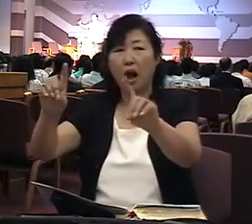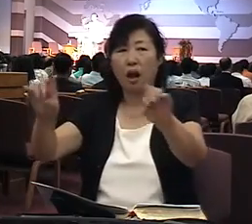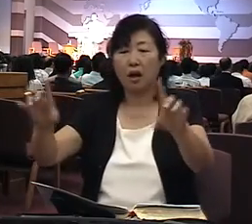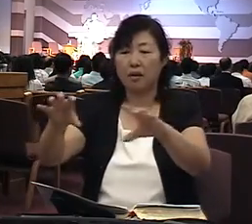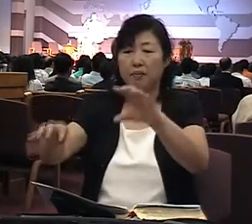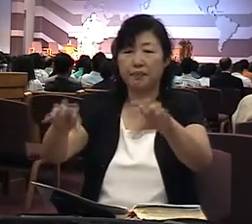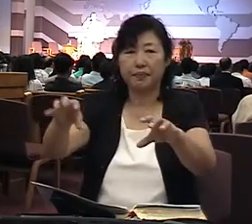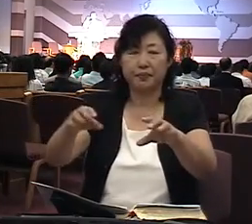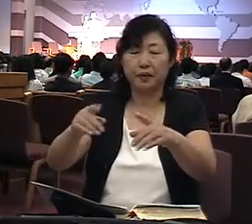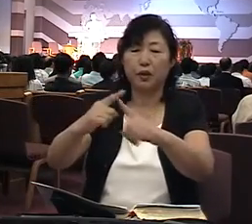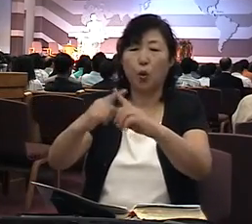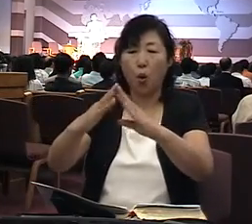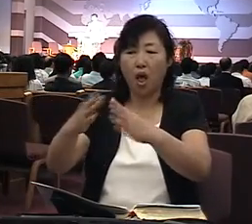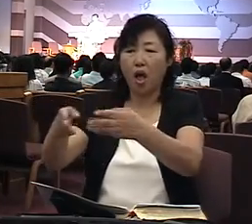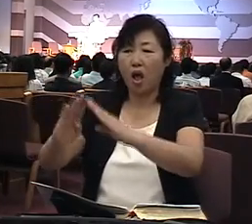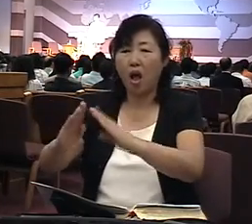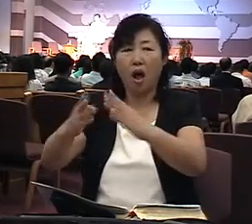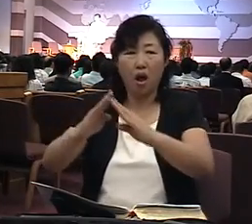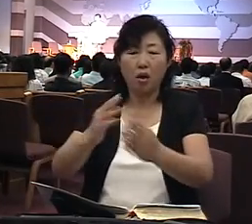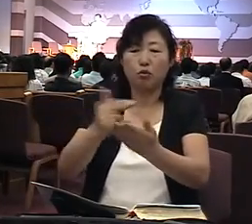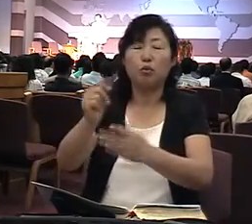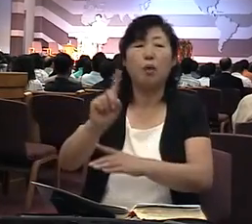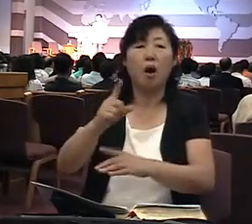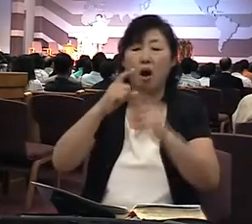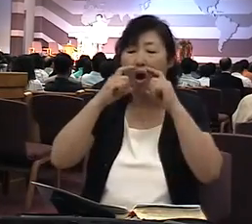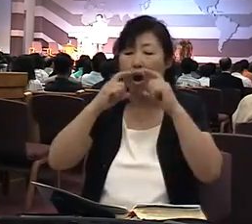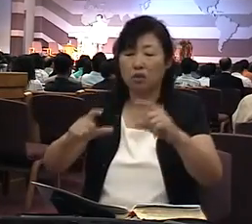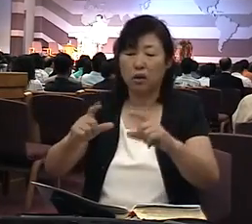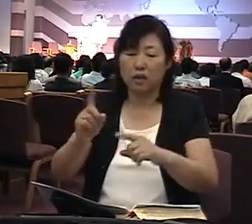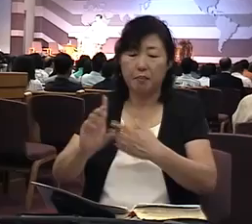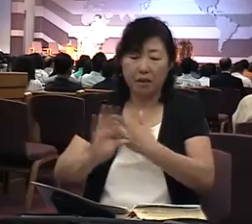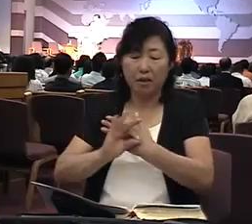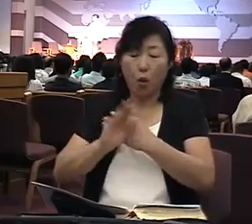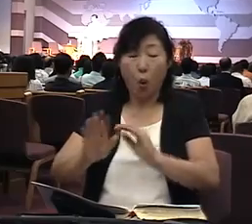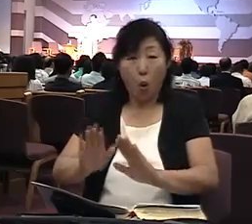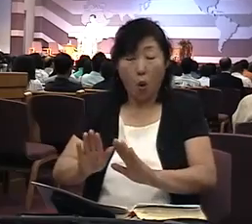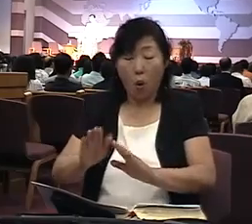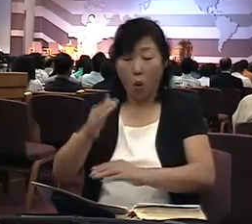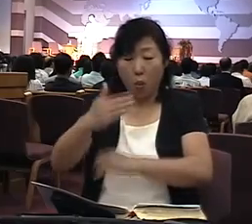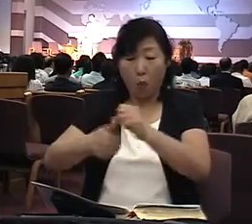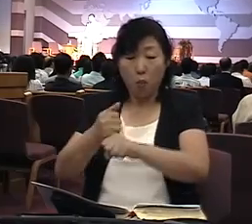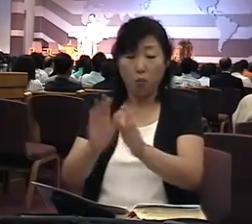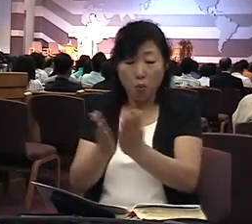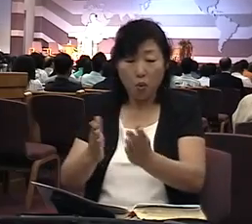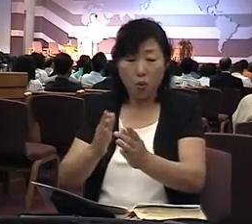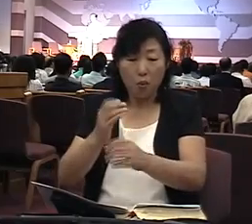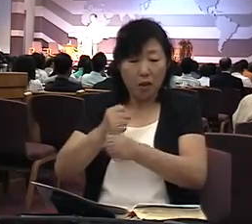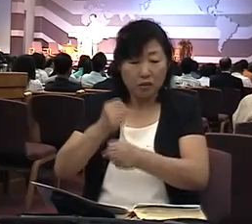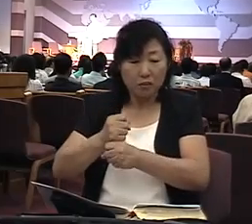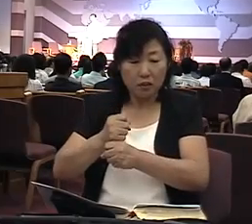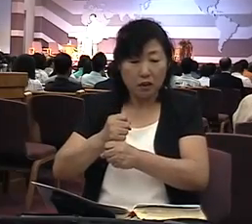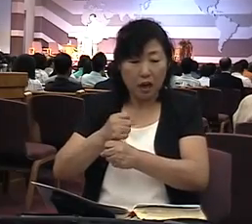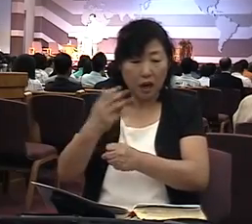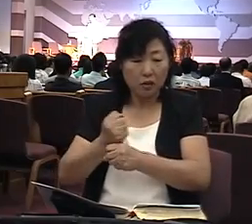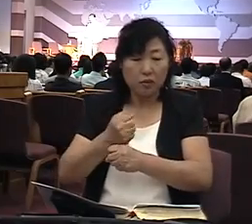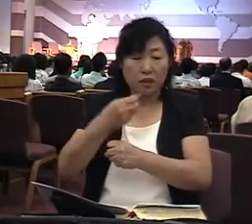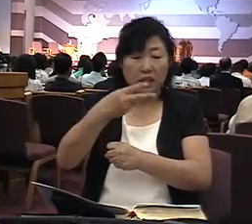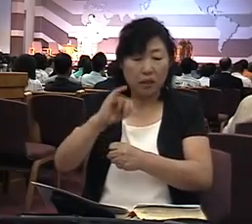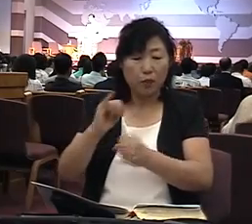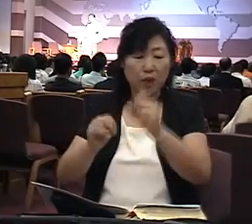때 주님은 또한 무엇을 강조하는가? 오늘 본문 말씀으로 삼고 있는 디모데후서 2장에 이